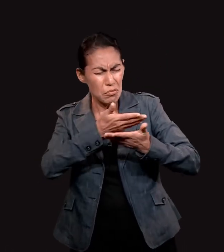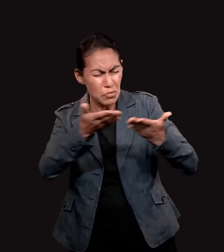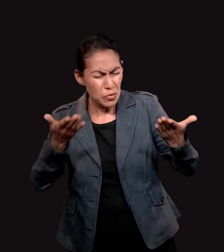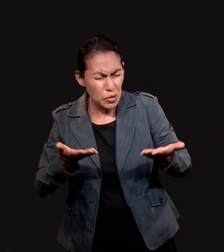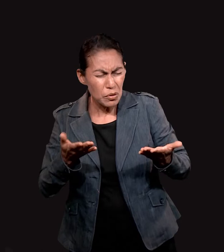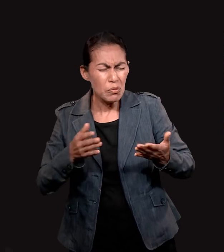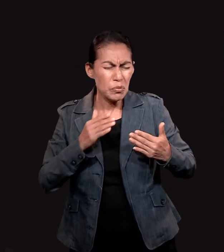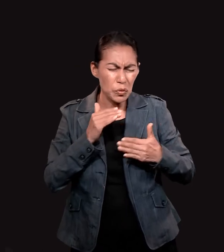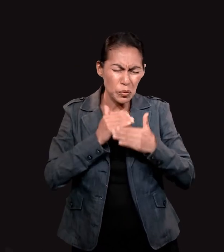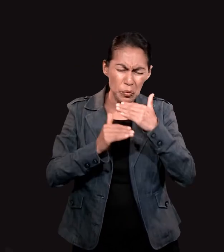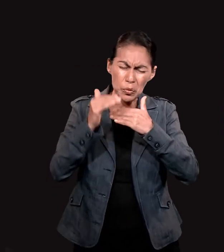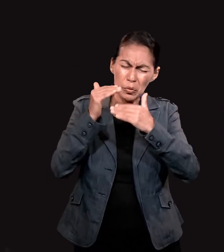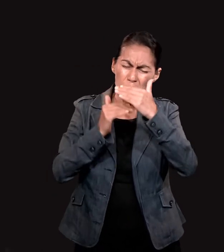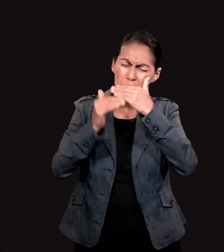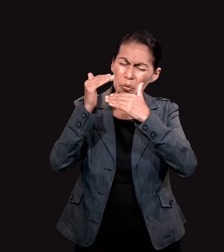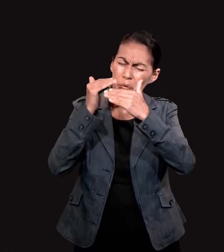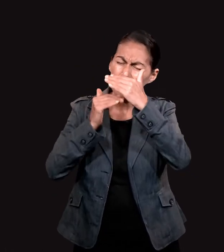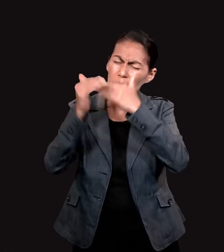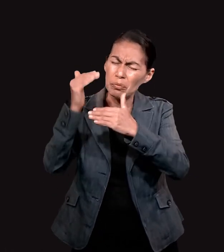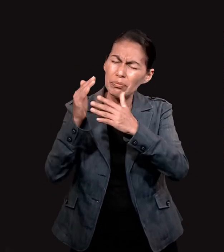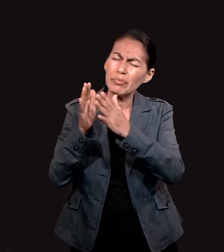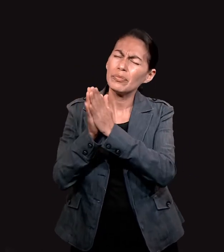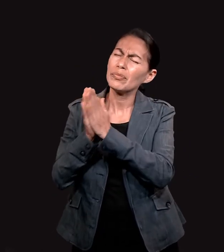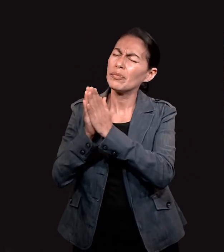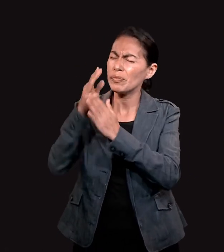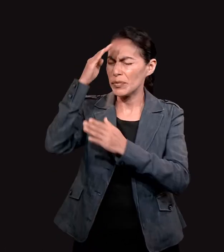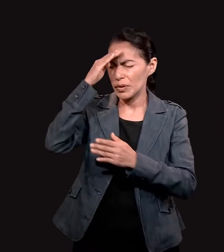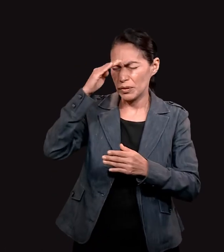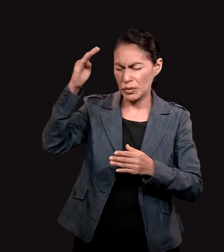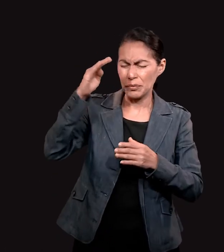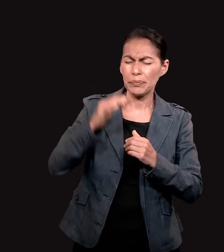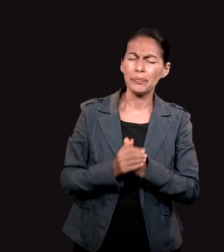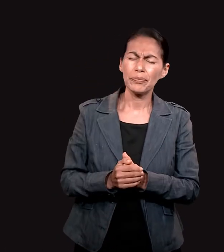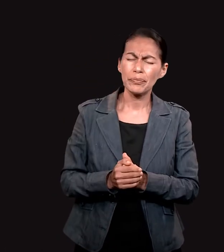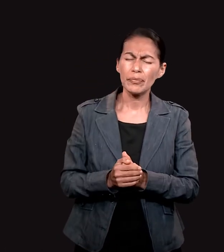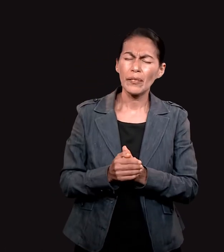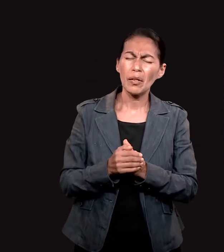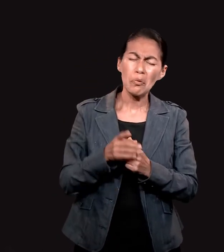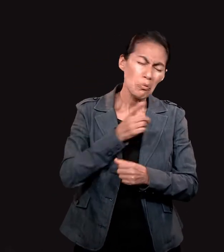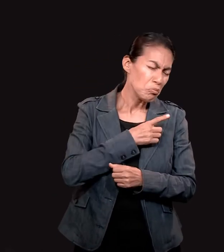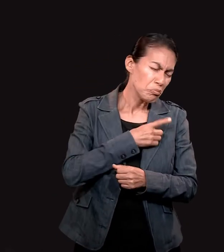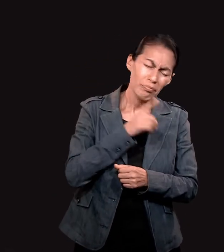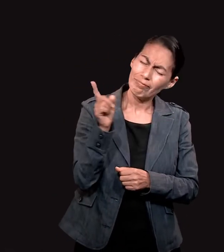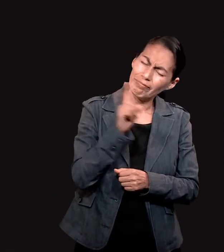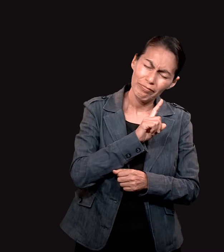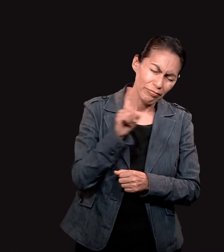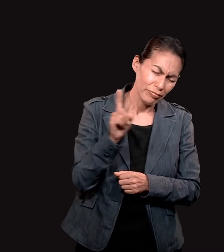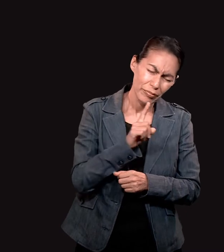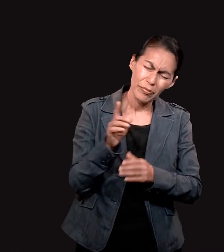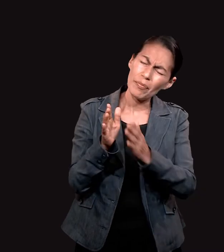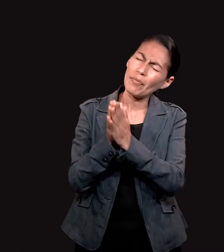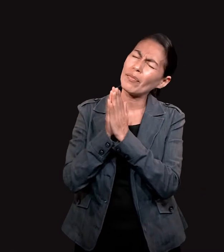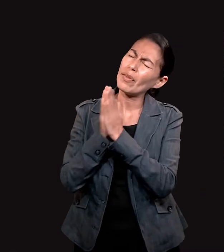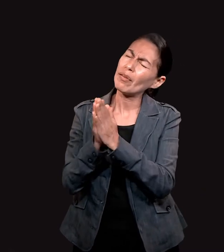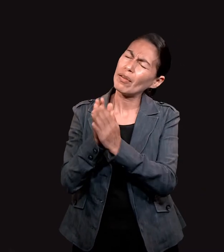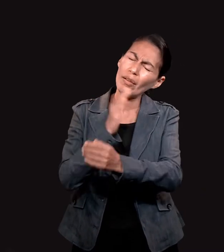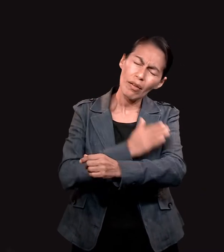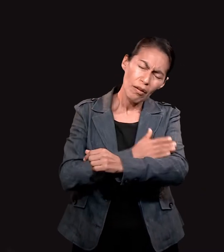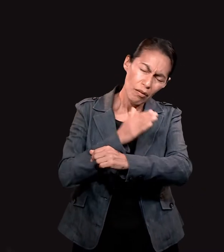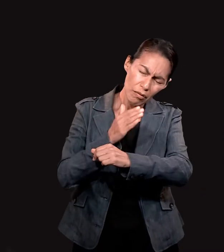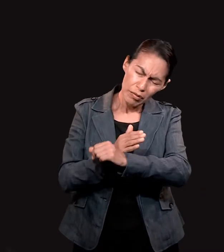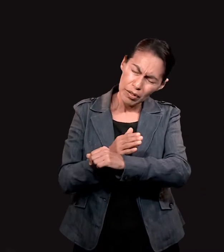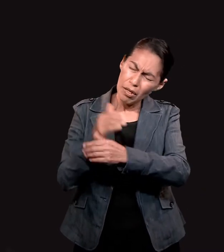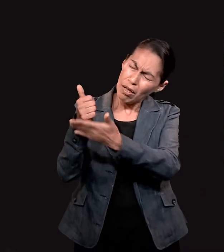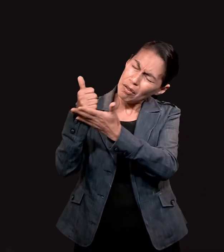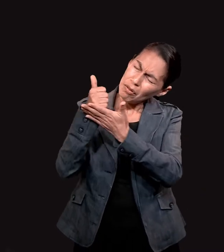el conocimiento necesario, Señor, para trascender en la vida. Señor, estamos ante ti pidiéndote que no nos dejes solos, que